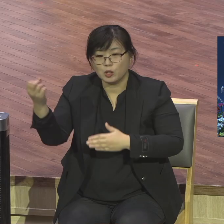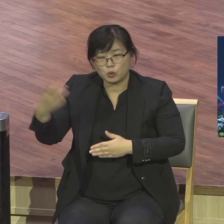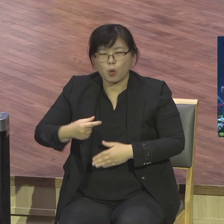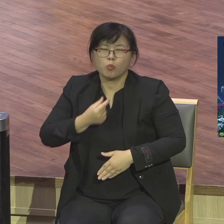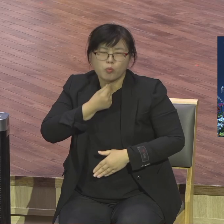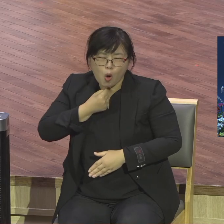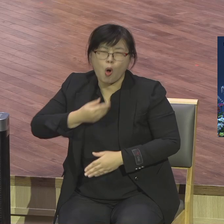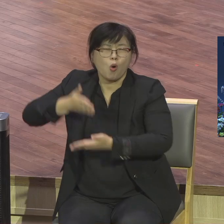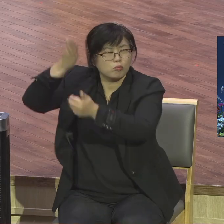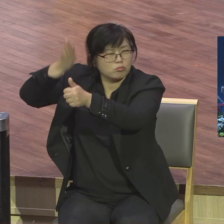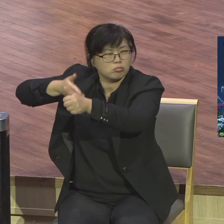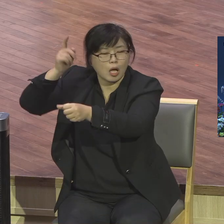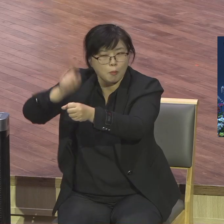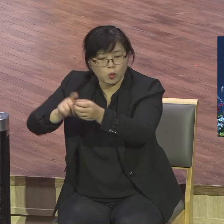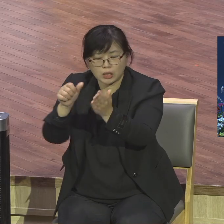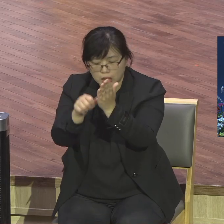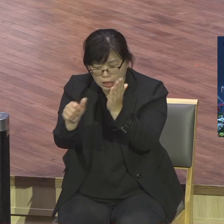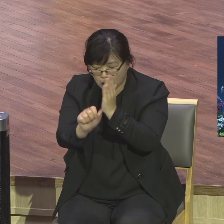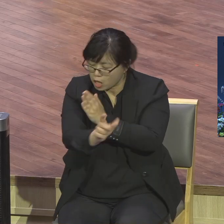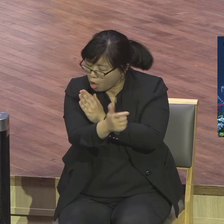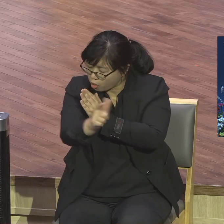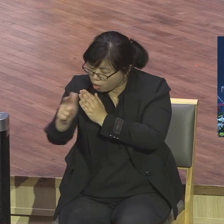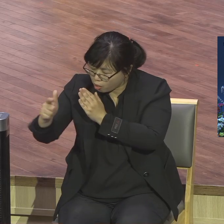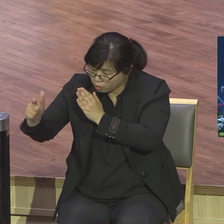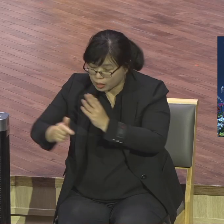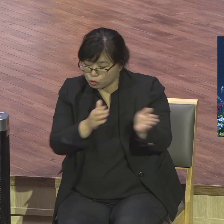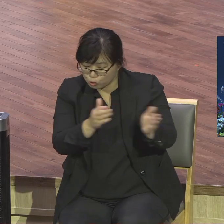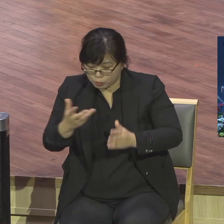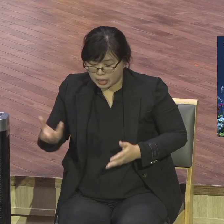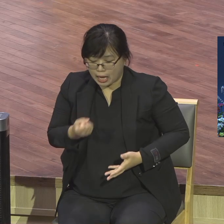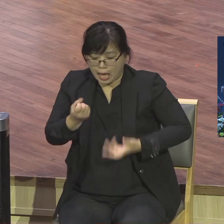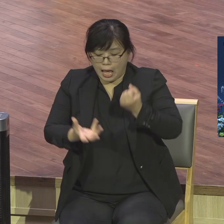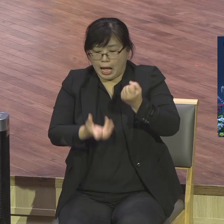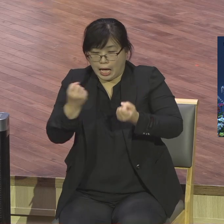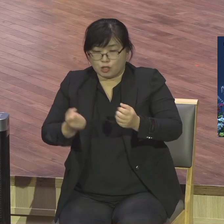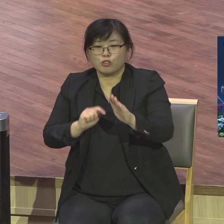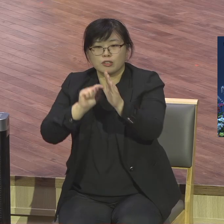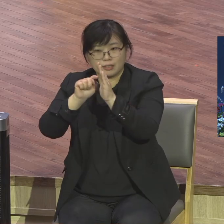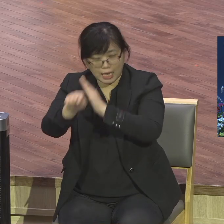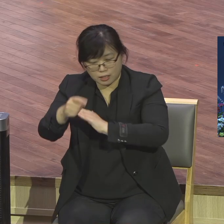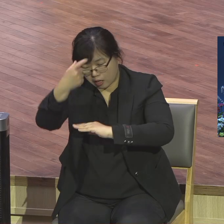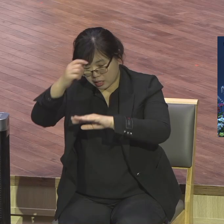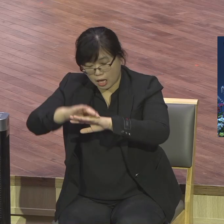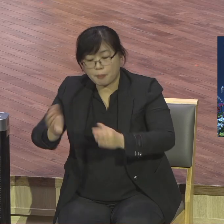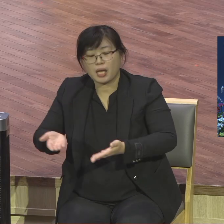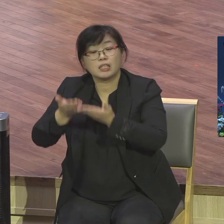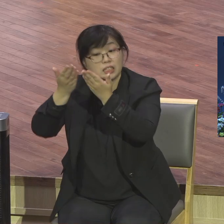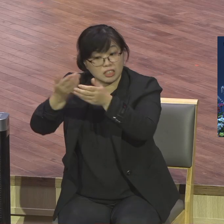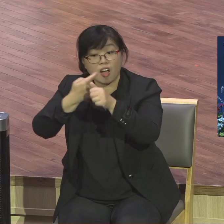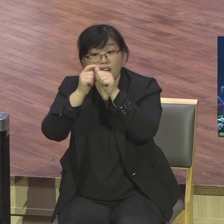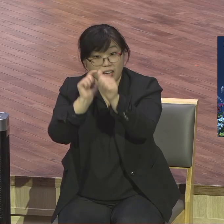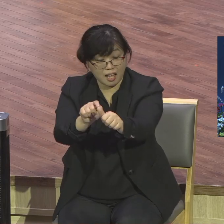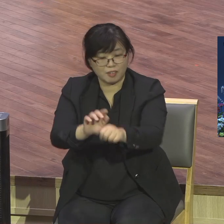들어갈 때에 예물을 가지고 나가라고 말씀하고 있어요 특별히 번제가 뭐예요?